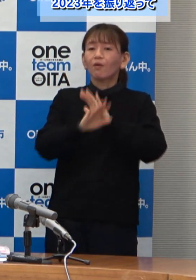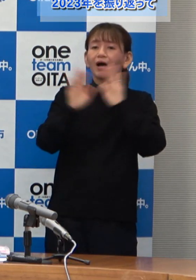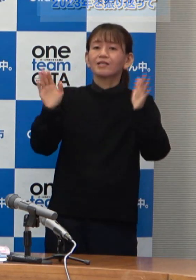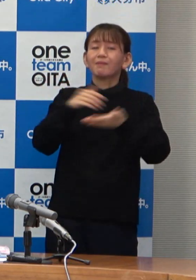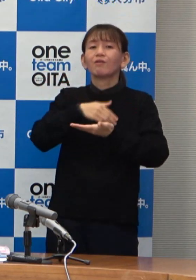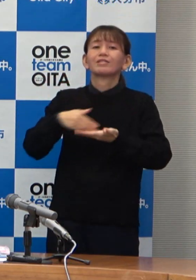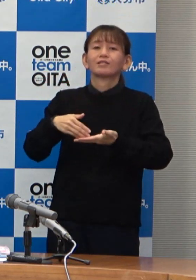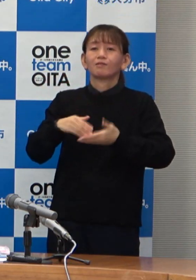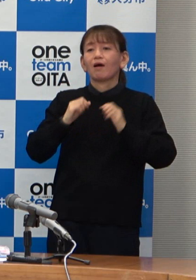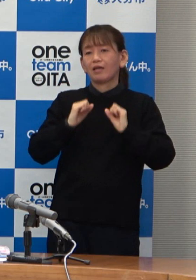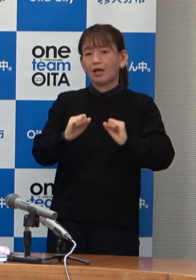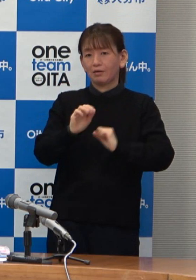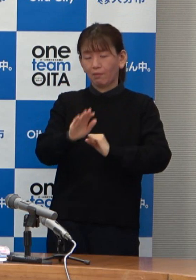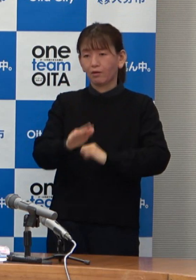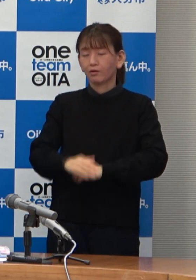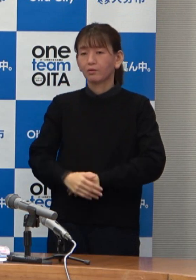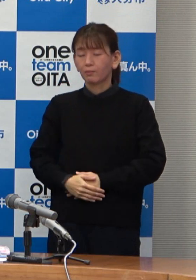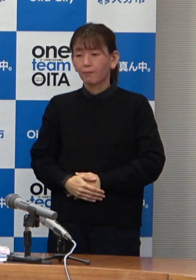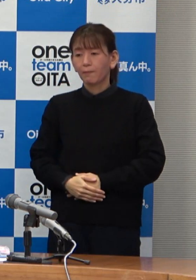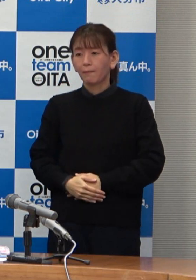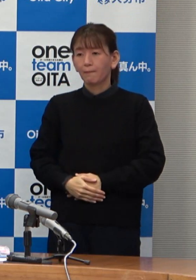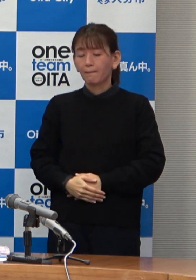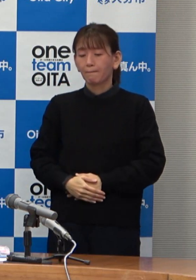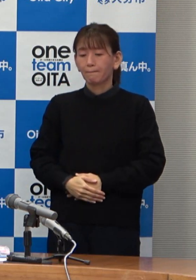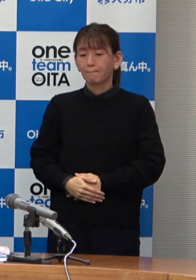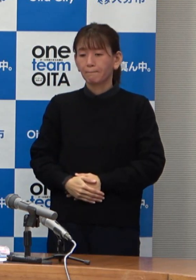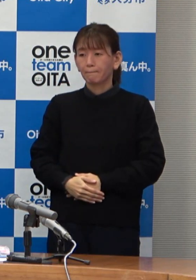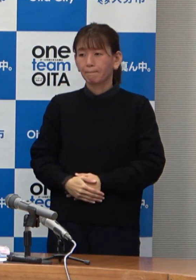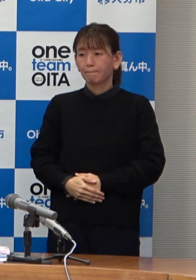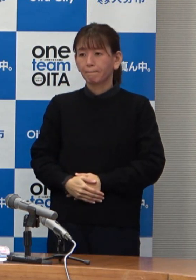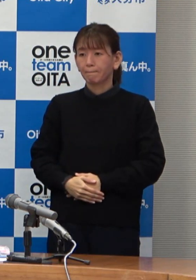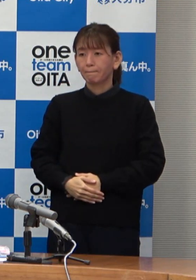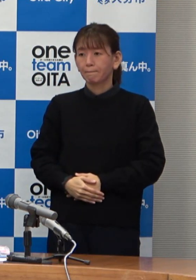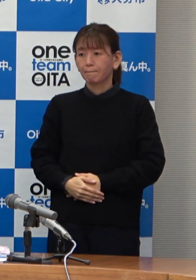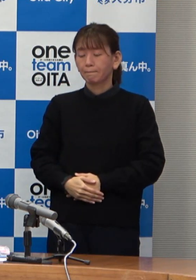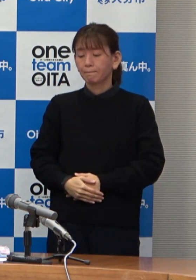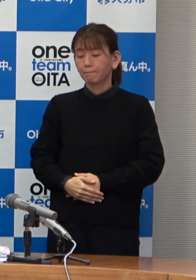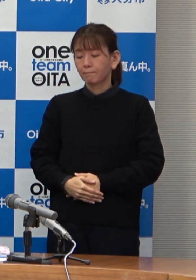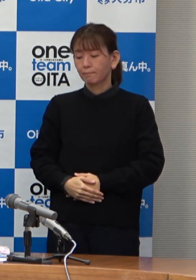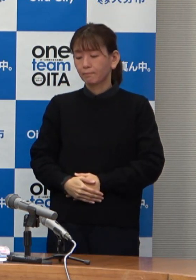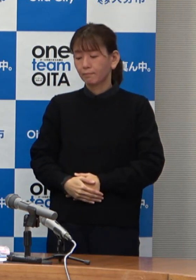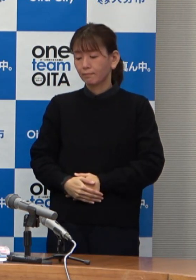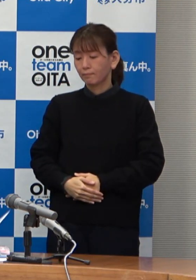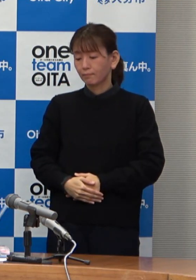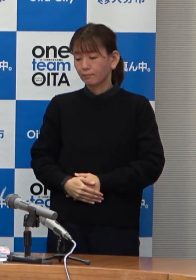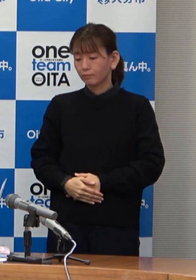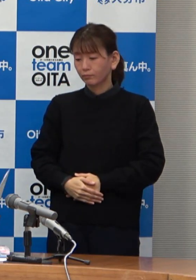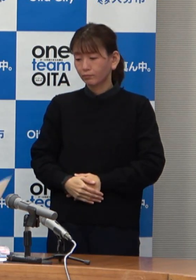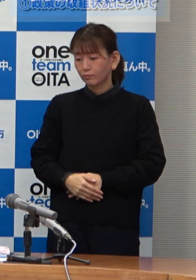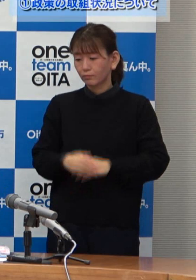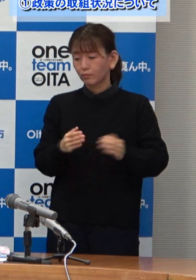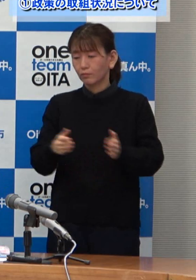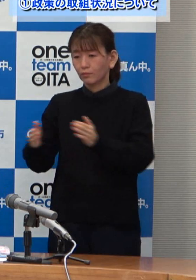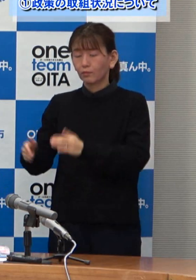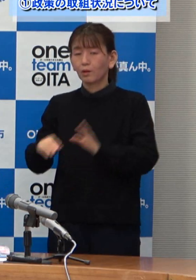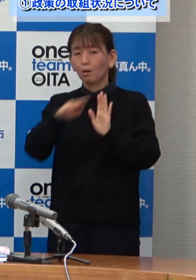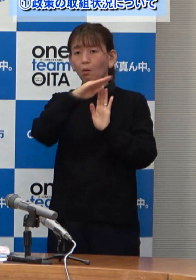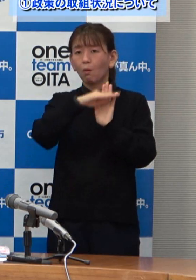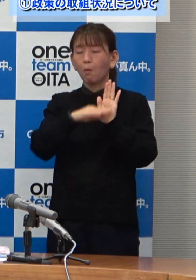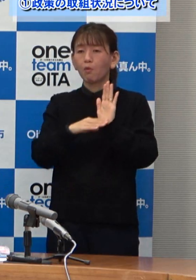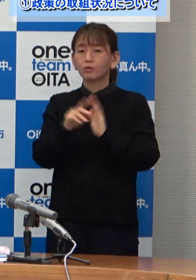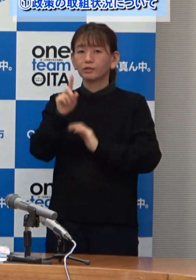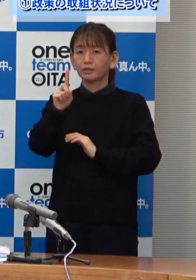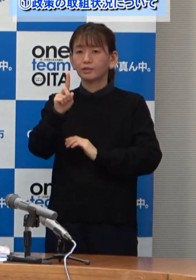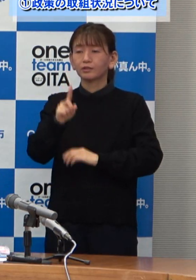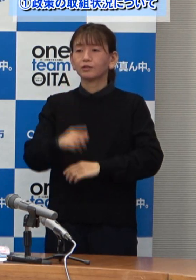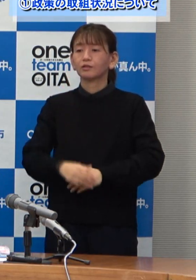ますでえ今日はですねえ1項目目になるんですが